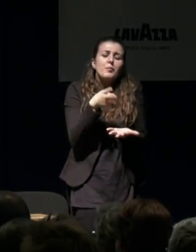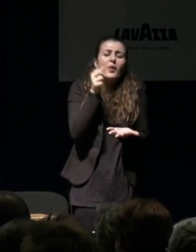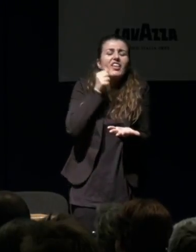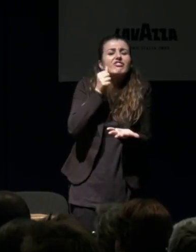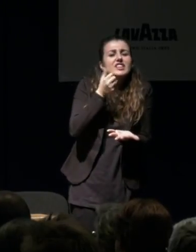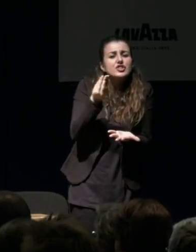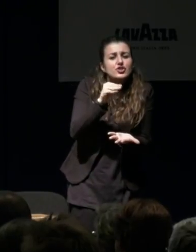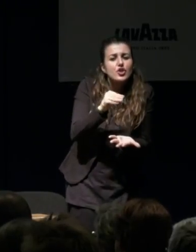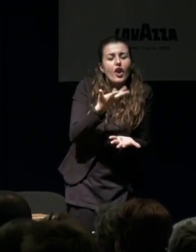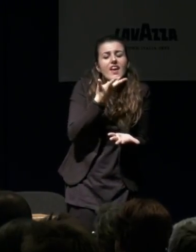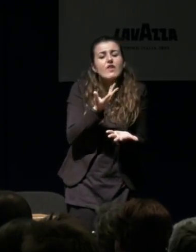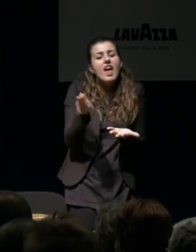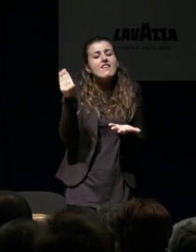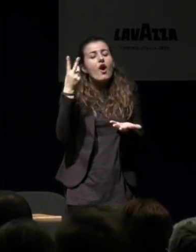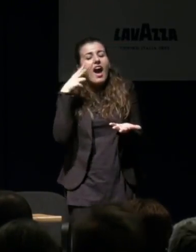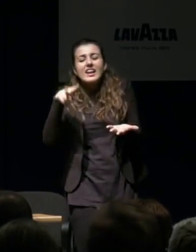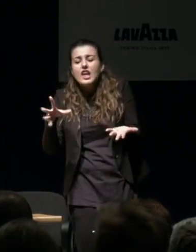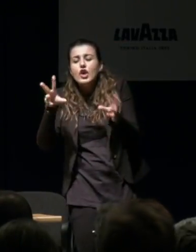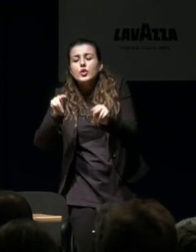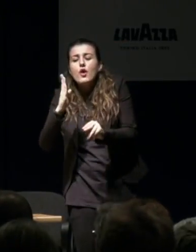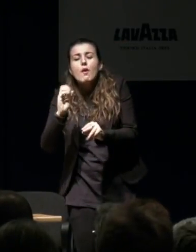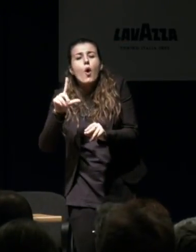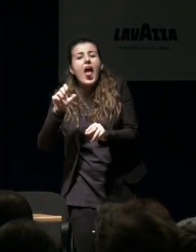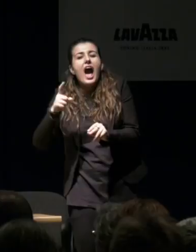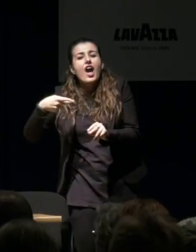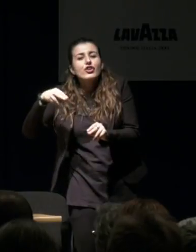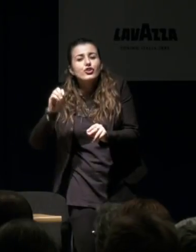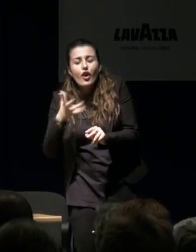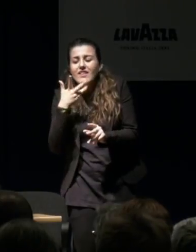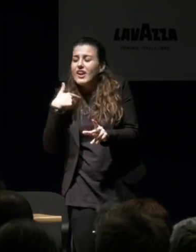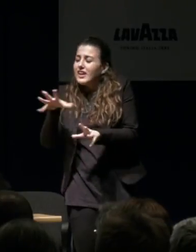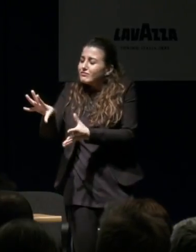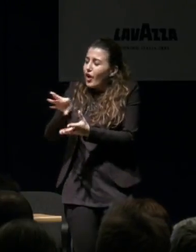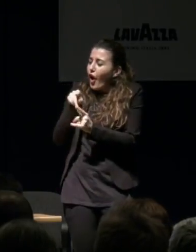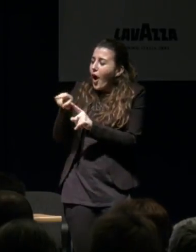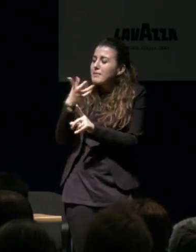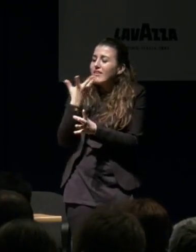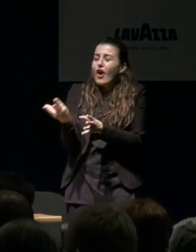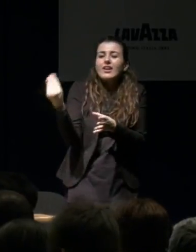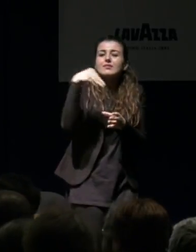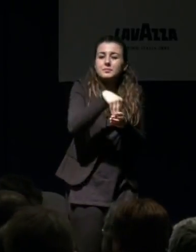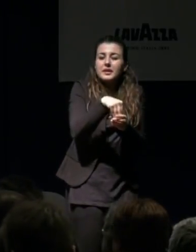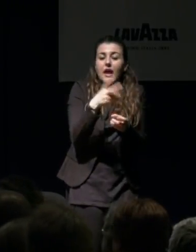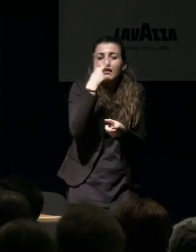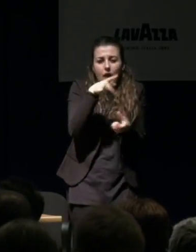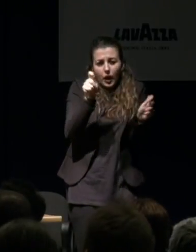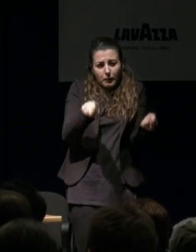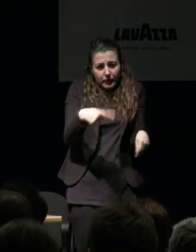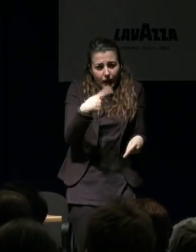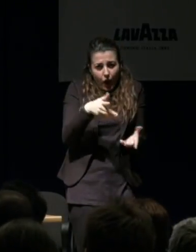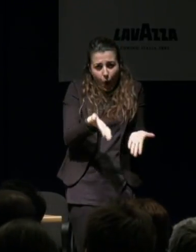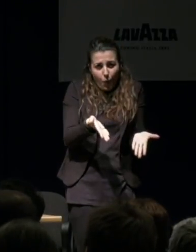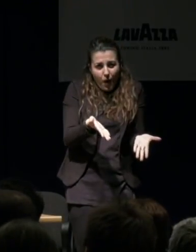voglio rileggere bolano perché lo vorrei riscrivere un po vorrei ispirarmi insomma era era partito come